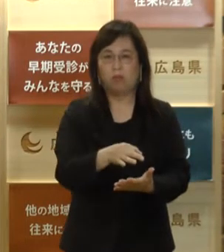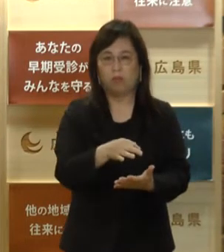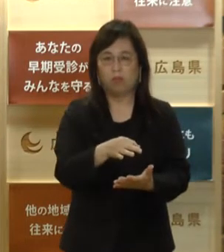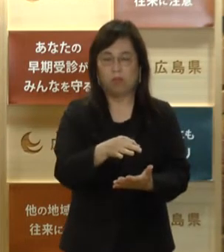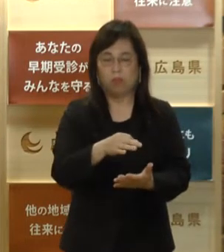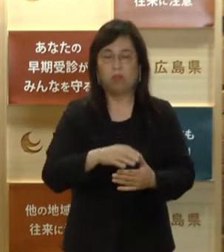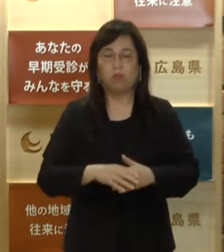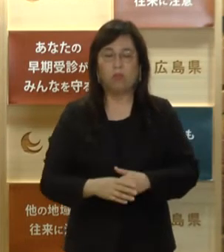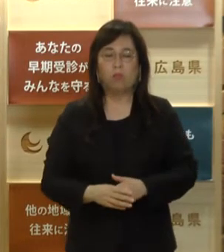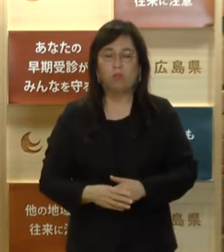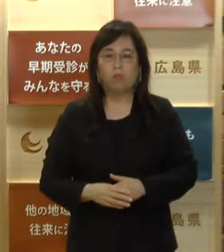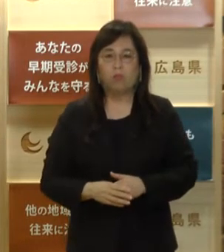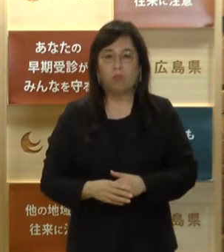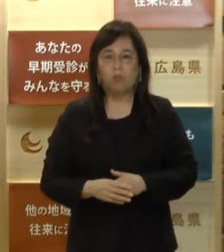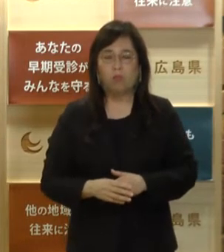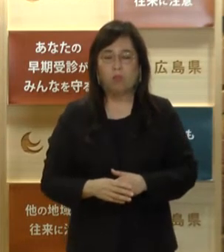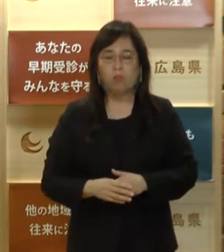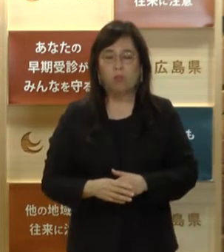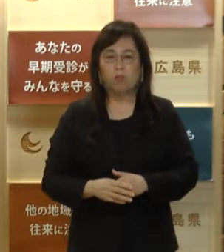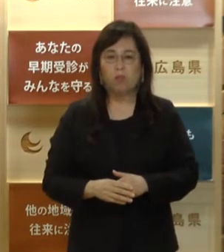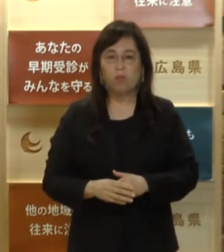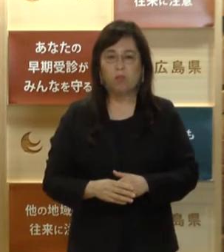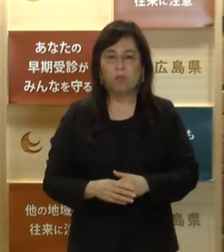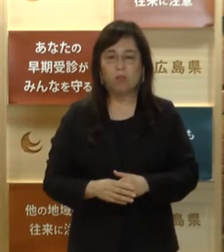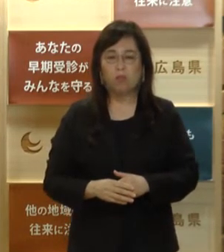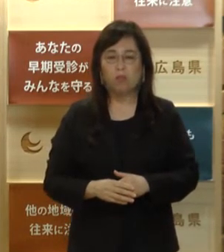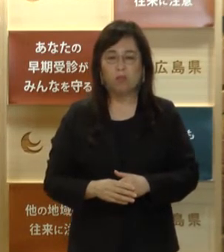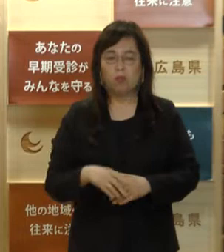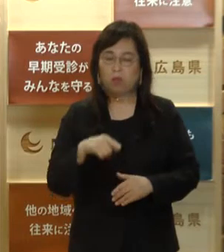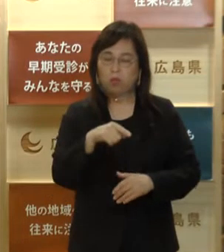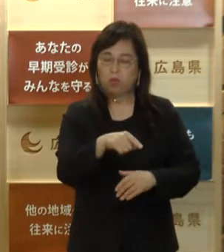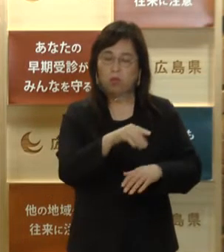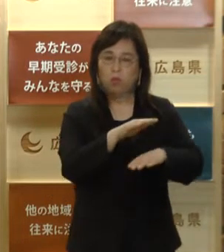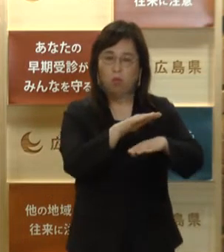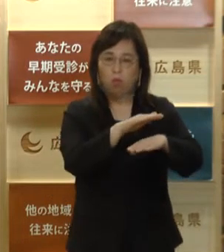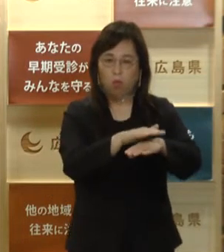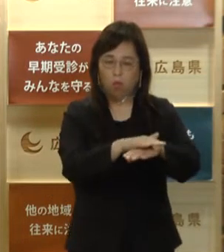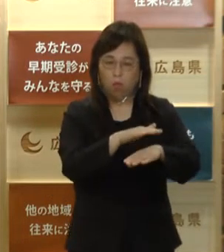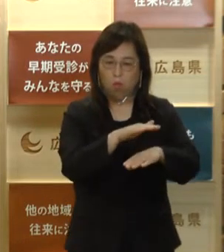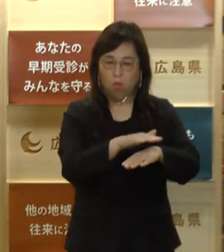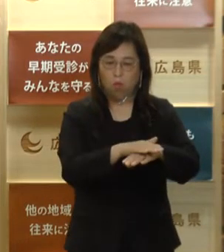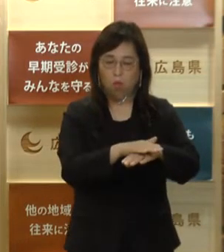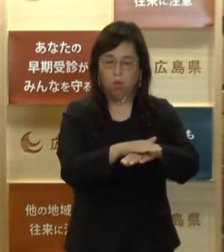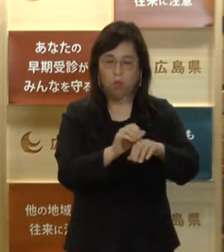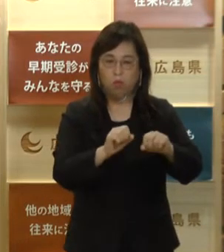っています。できるだけそういった方法に至